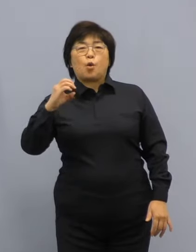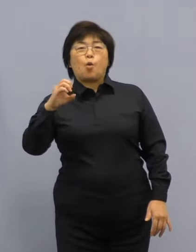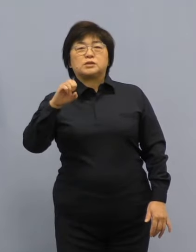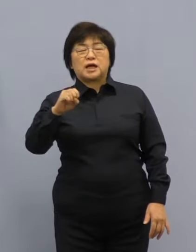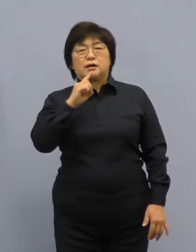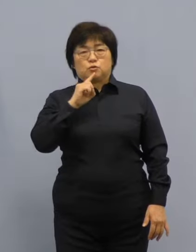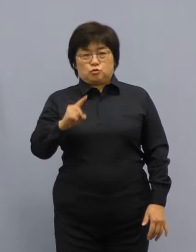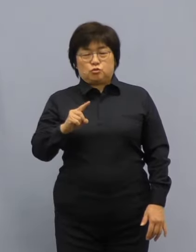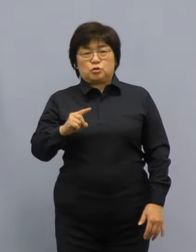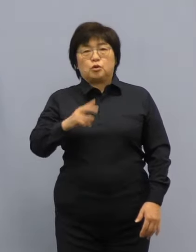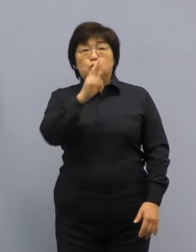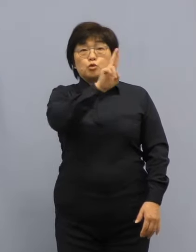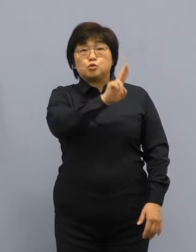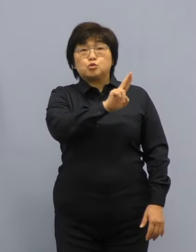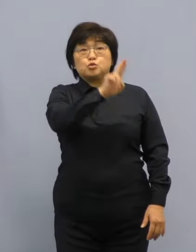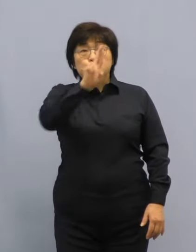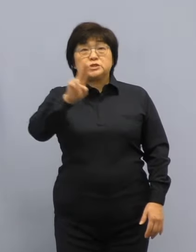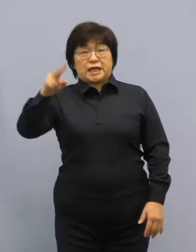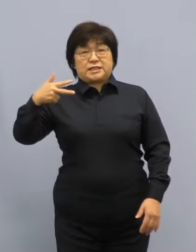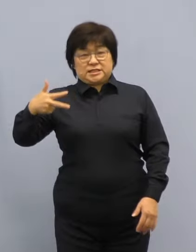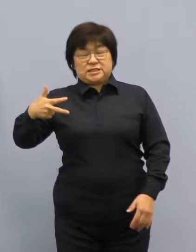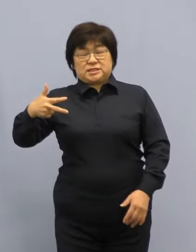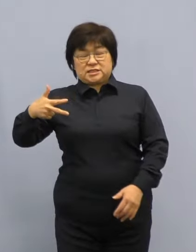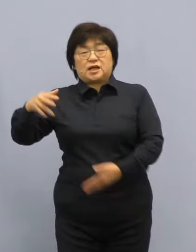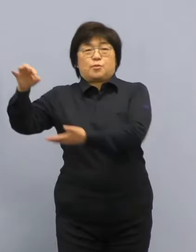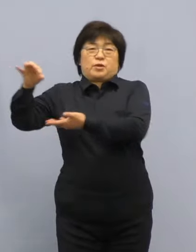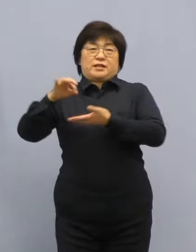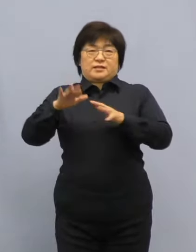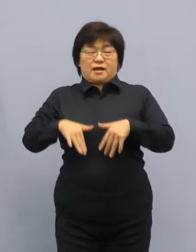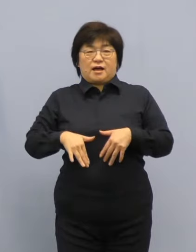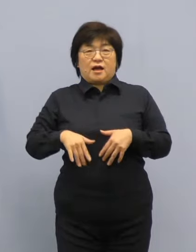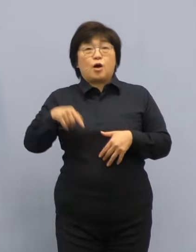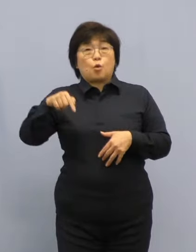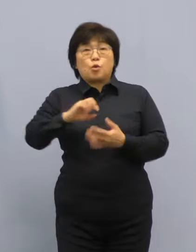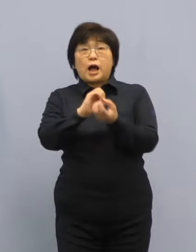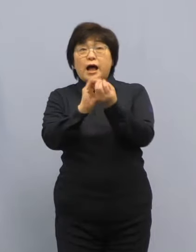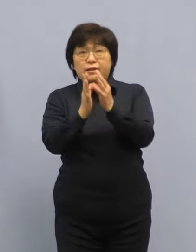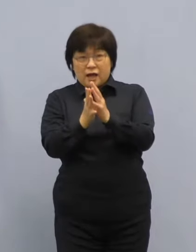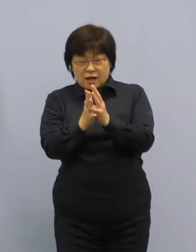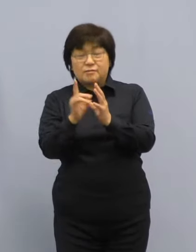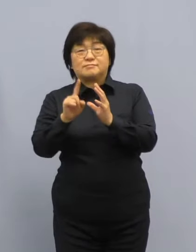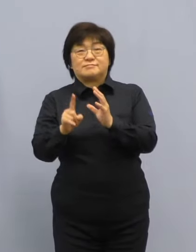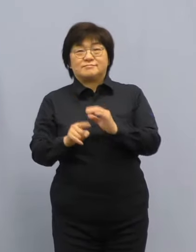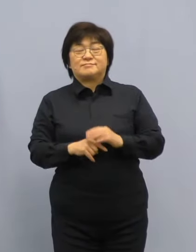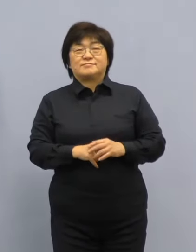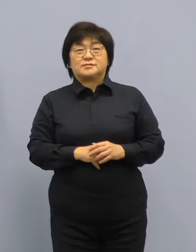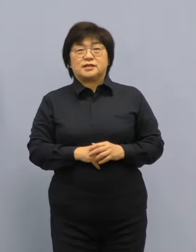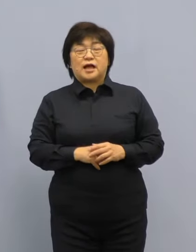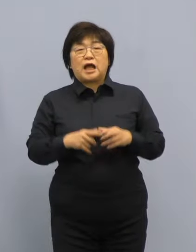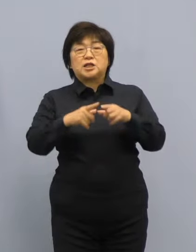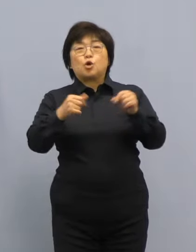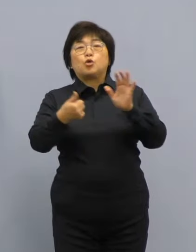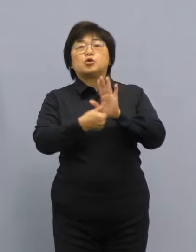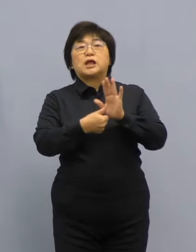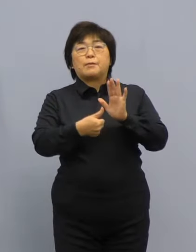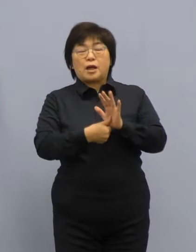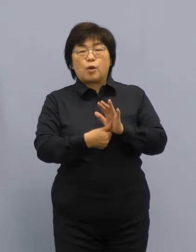者の方からいただきました。このスカビオサというお花ですけれども、和名はです